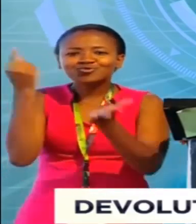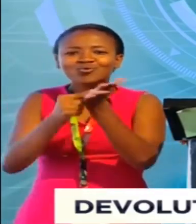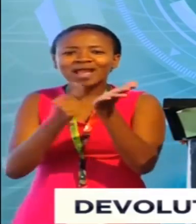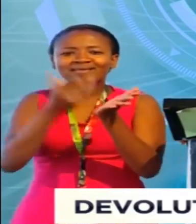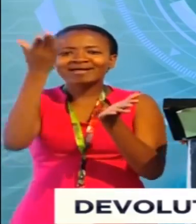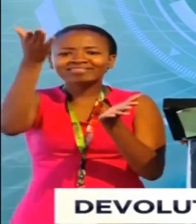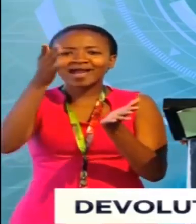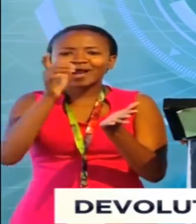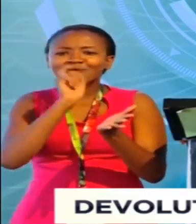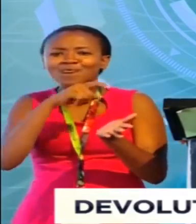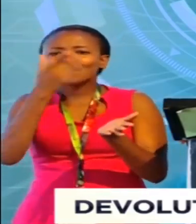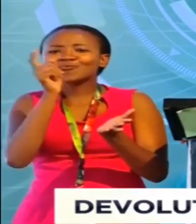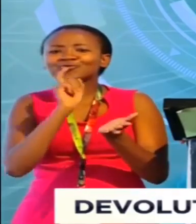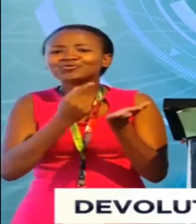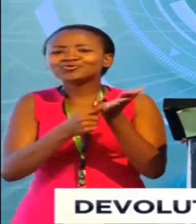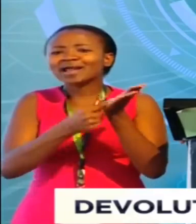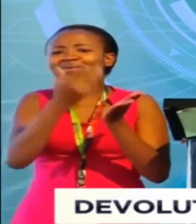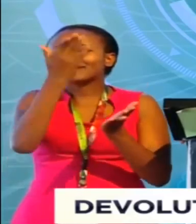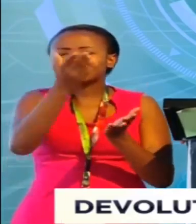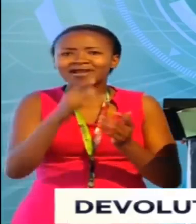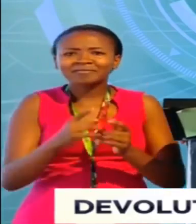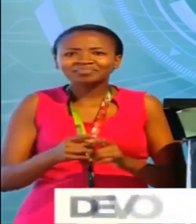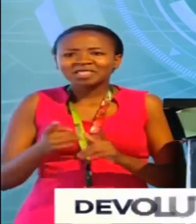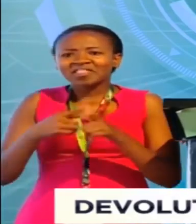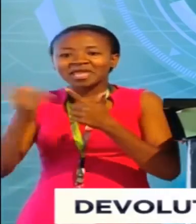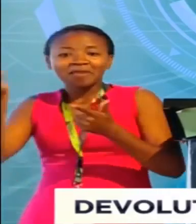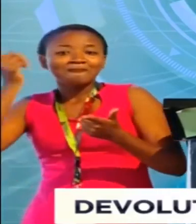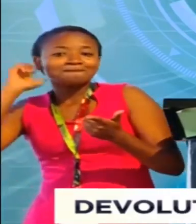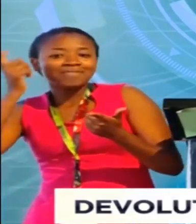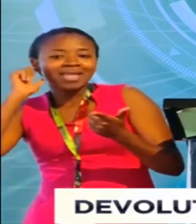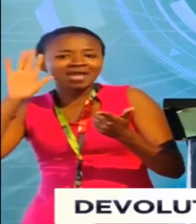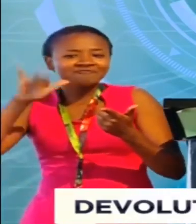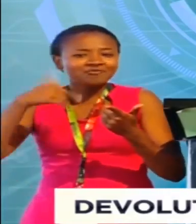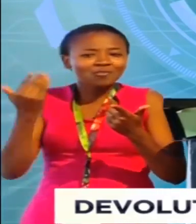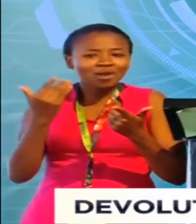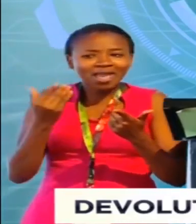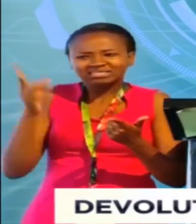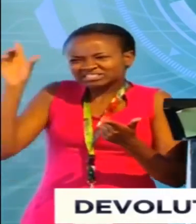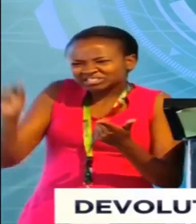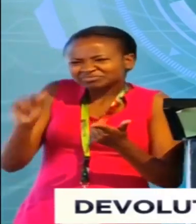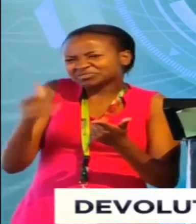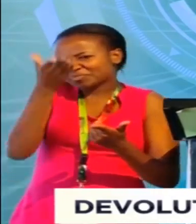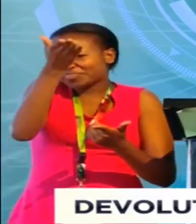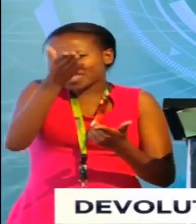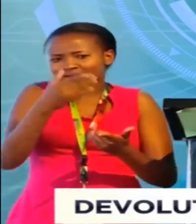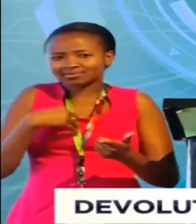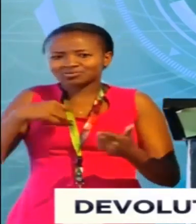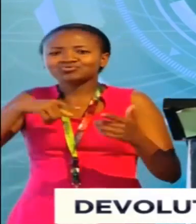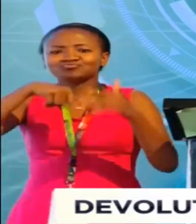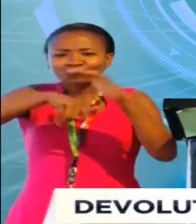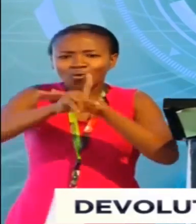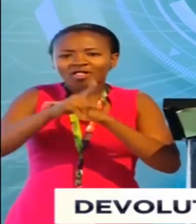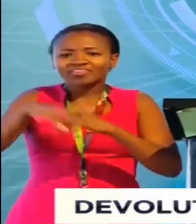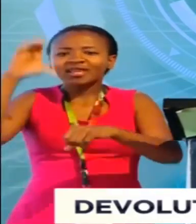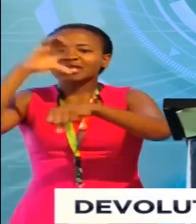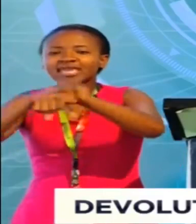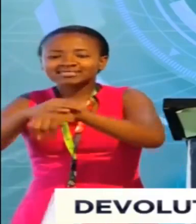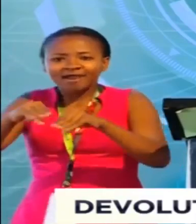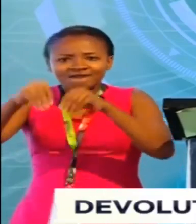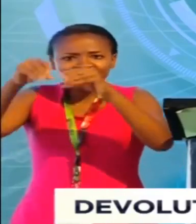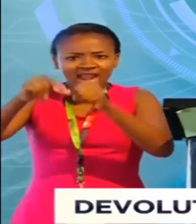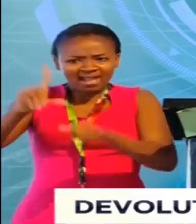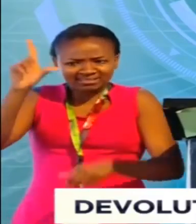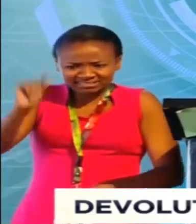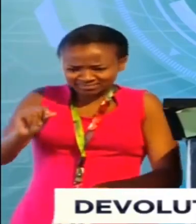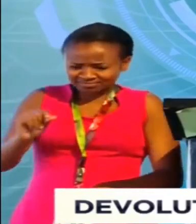Uganda, sijui zina mayai, inatoa mayai kwa bei ya chini, ati niende nikatafute unga kwa bei ya chini.